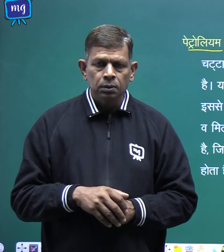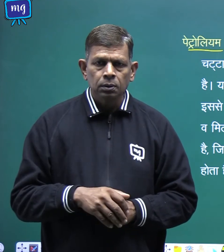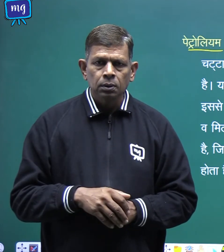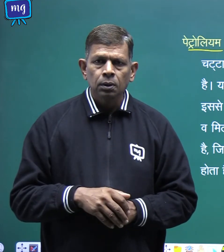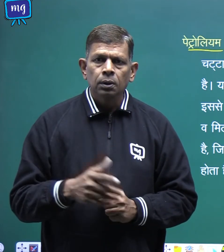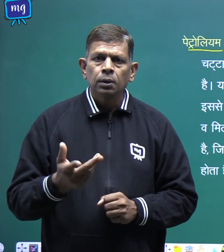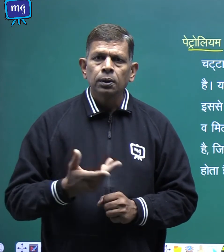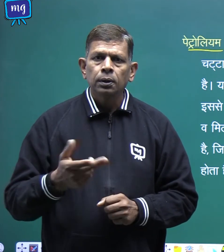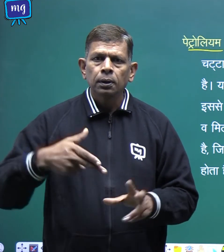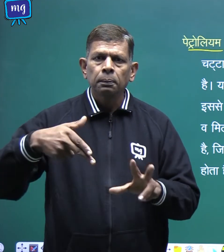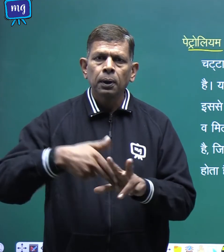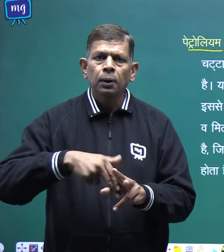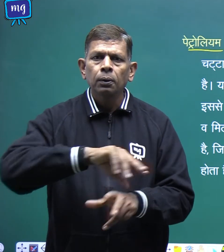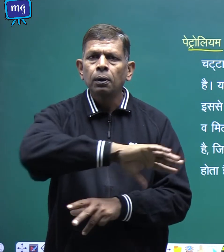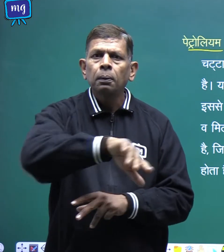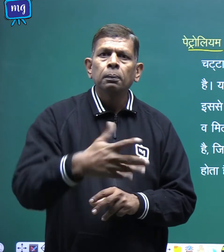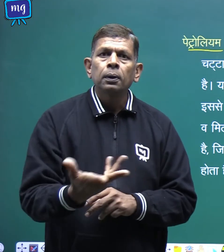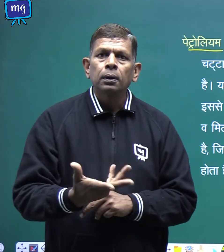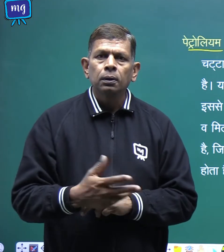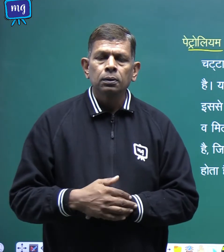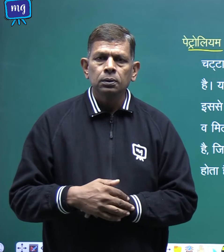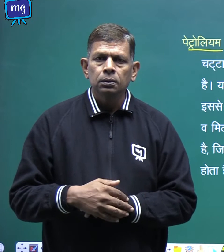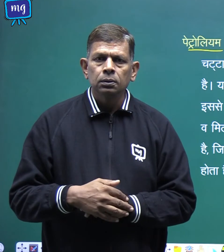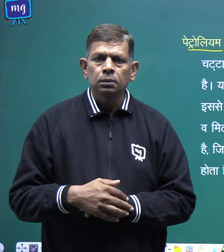कि पेट्रोलियम क्या होता है।